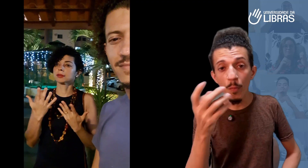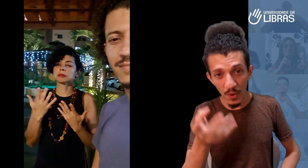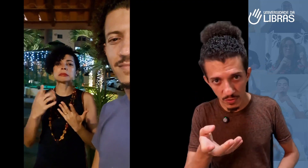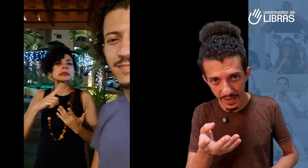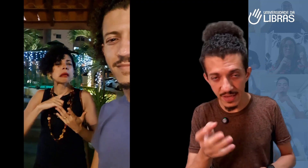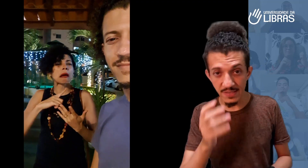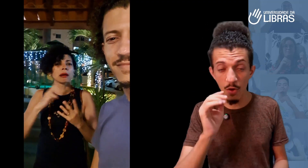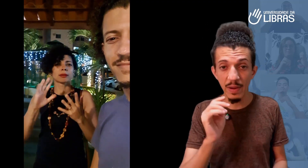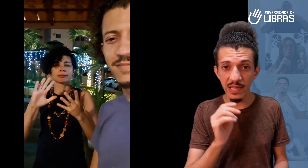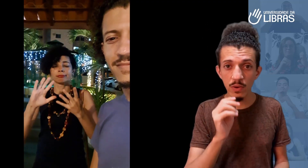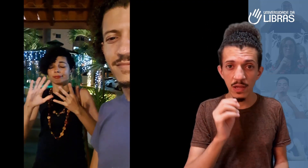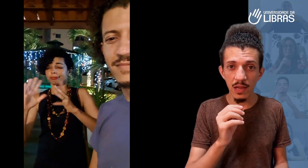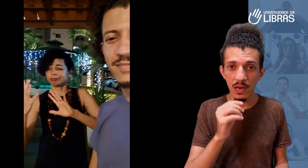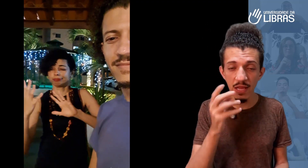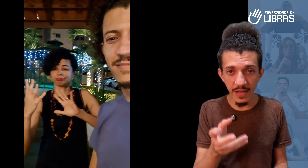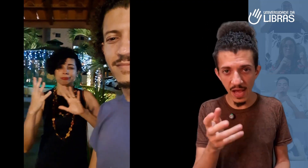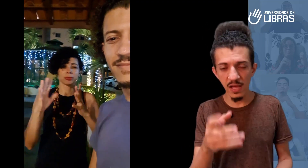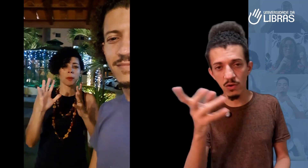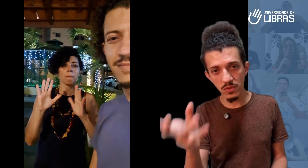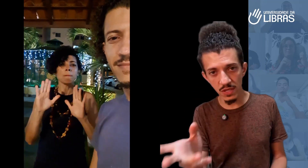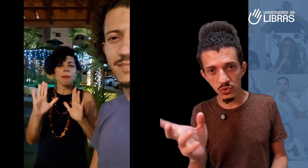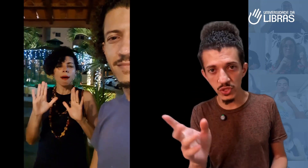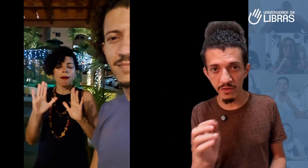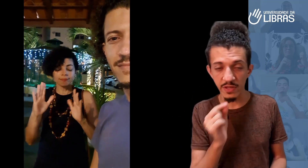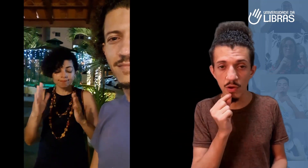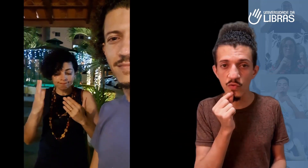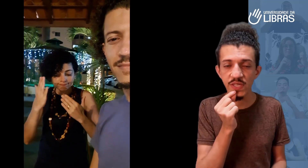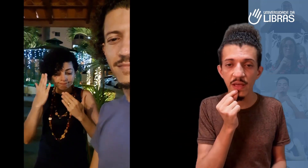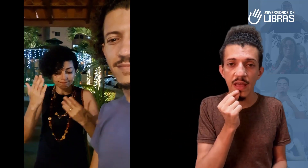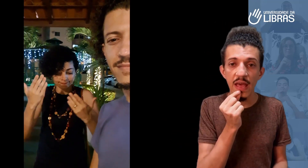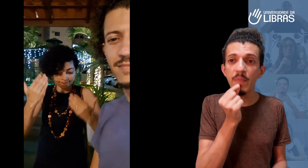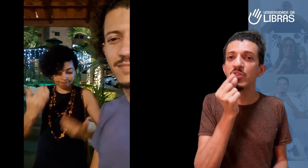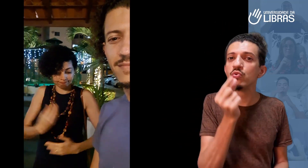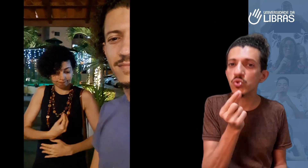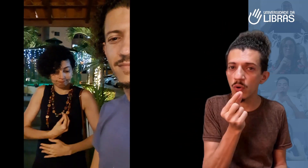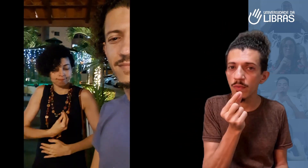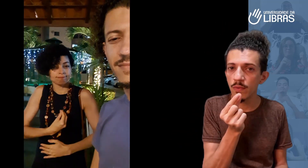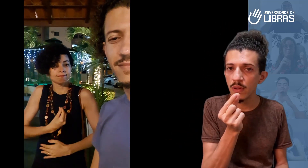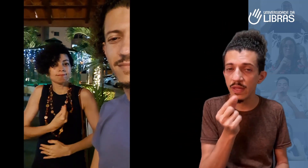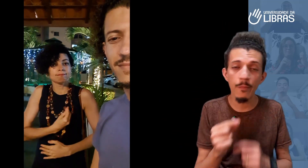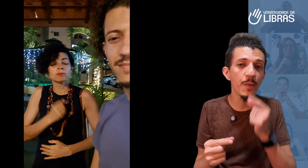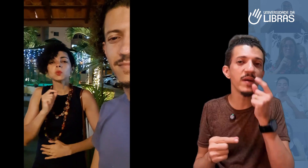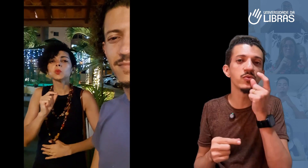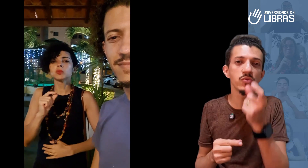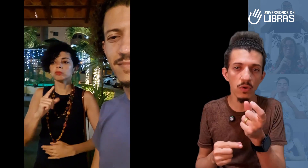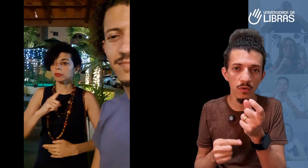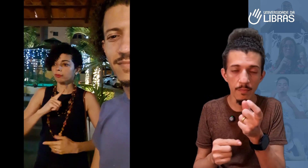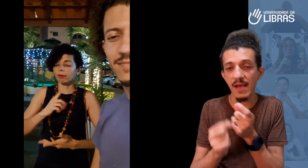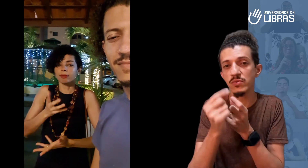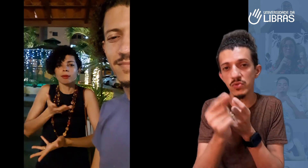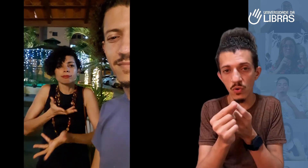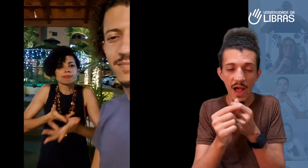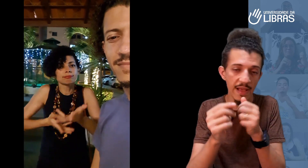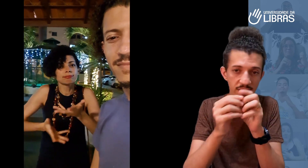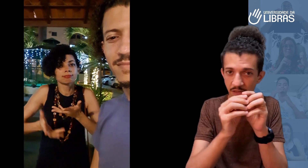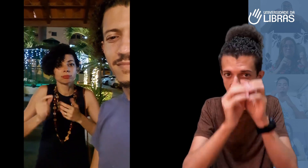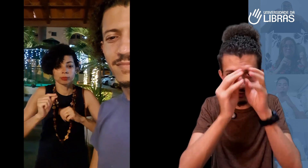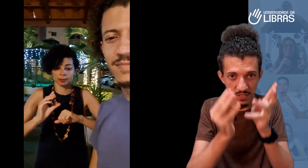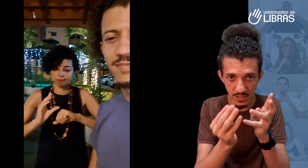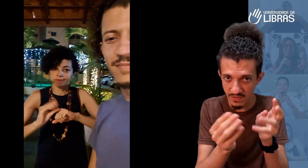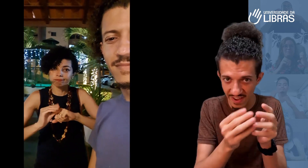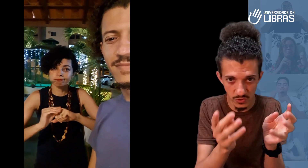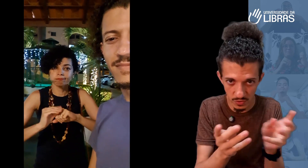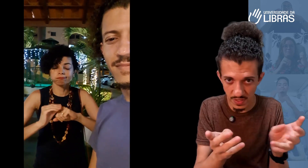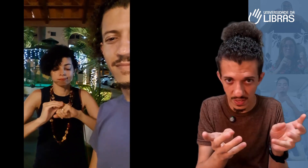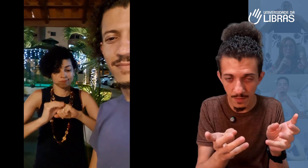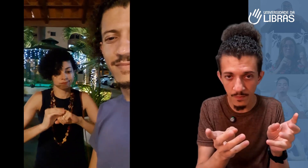O português é uma língua linear e consecutiva. Então, você emite um som, depois mais um som, aí você junta